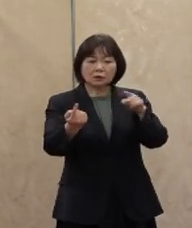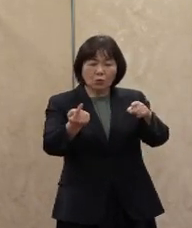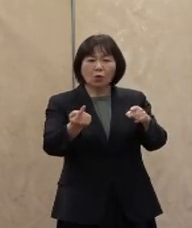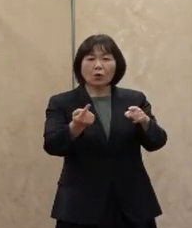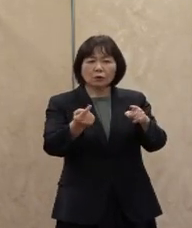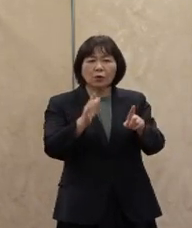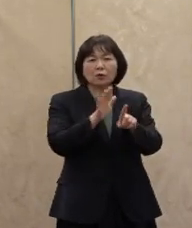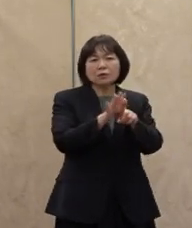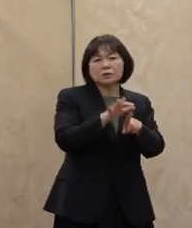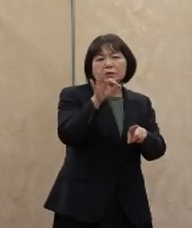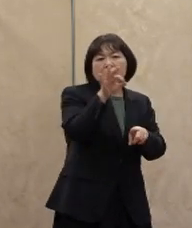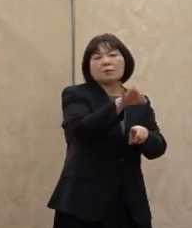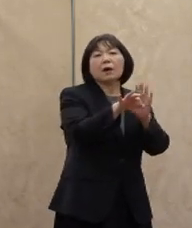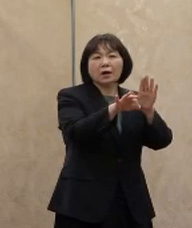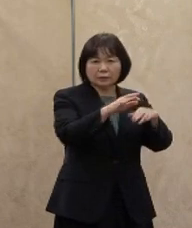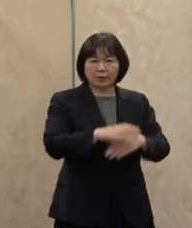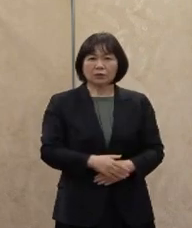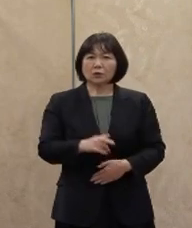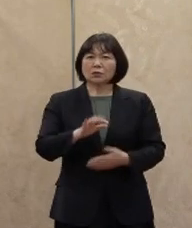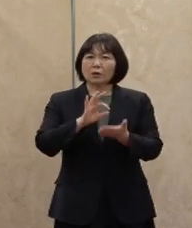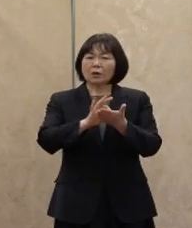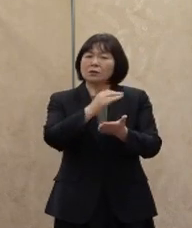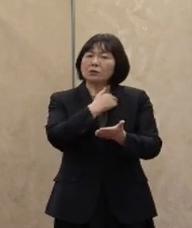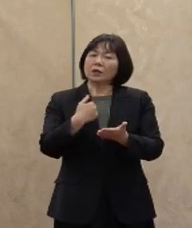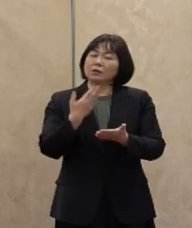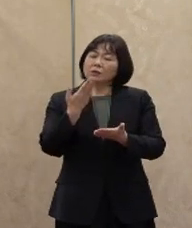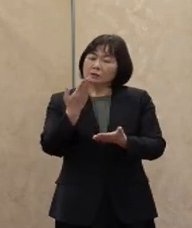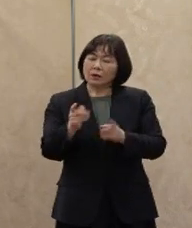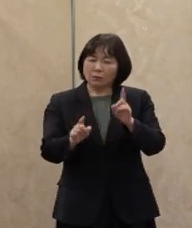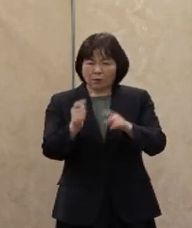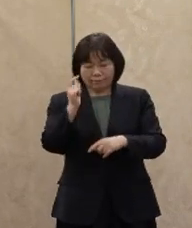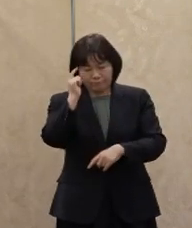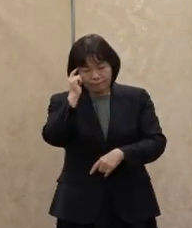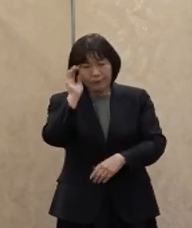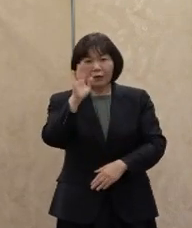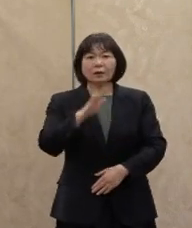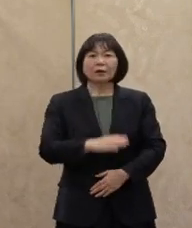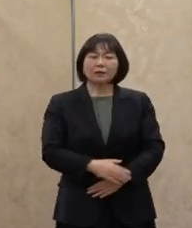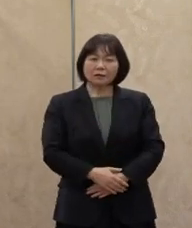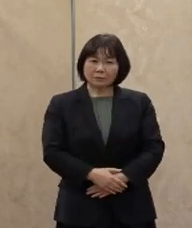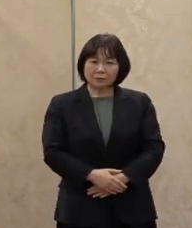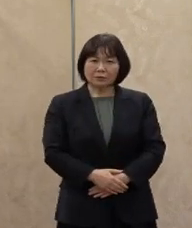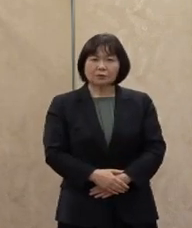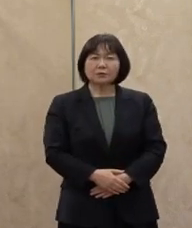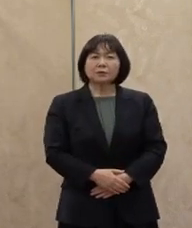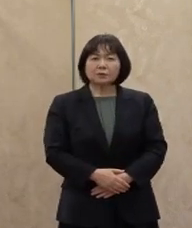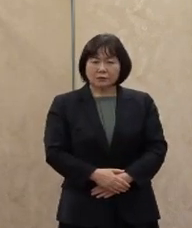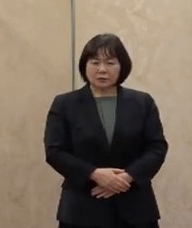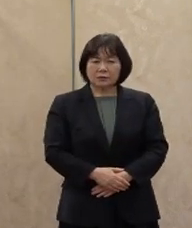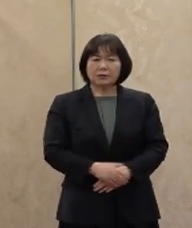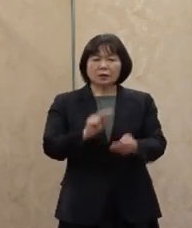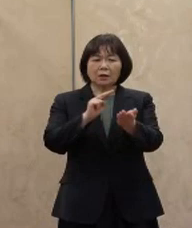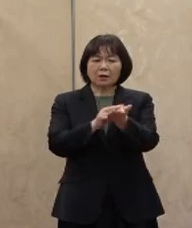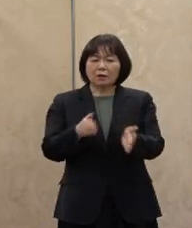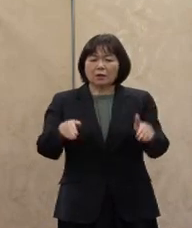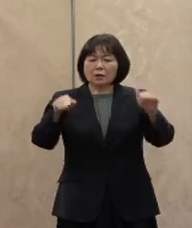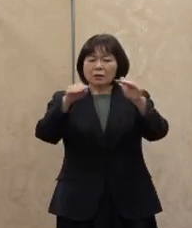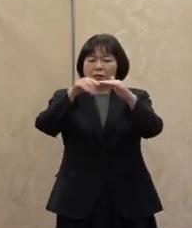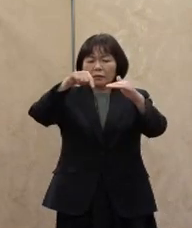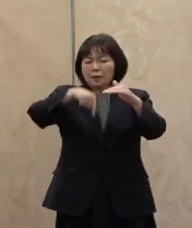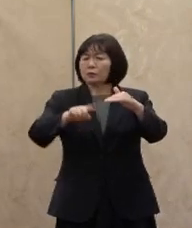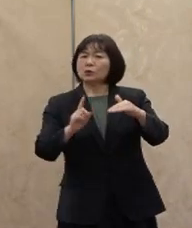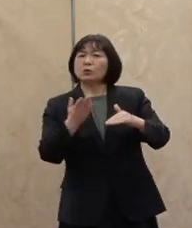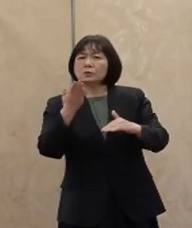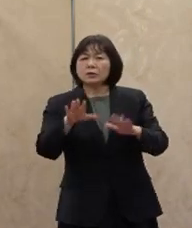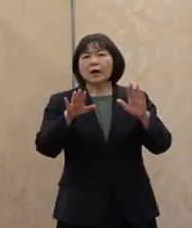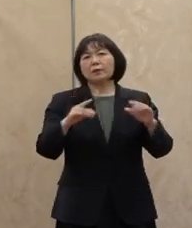。なのでそこを活用できないのかというのは僕の頭の中には当然あって、じゃあその箱の部分どうするんだっていうところを今ちょっと